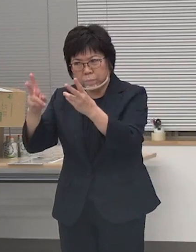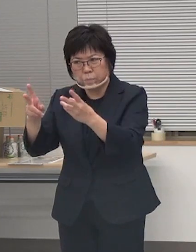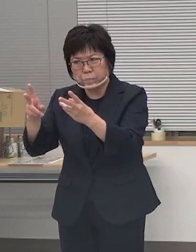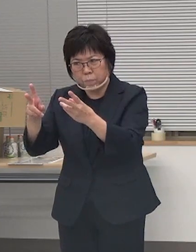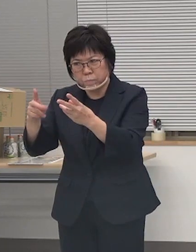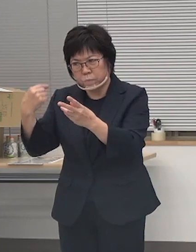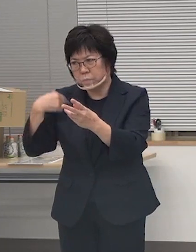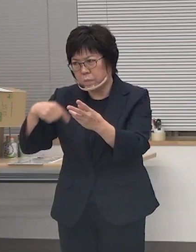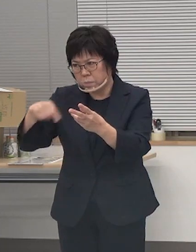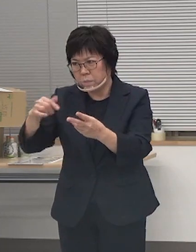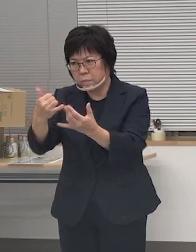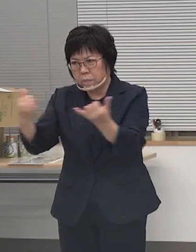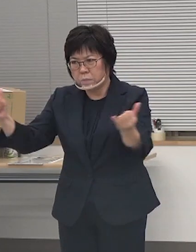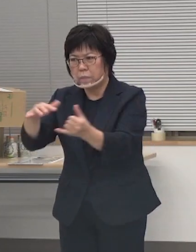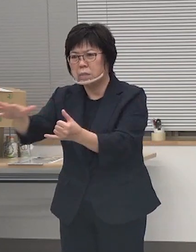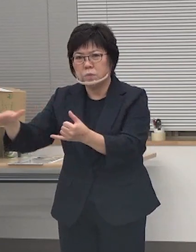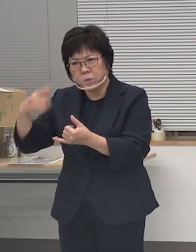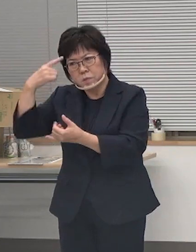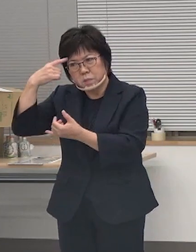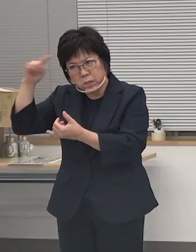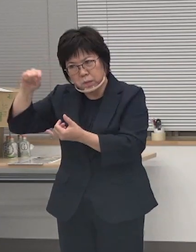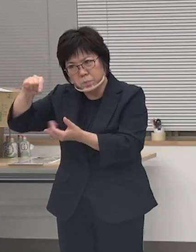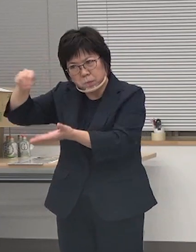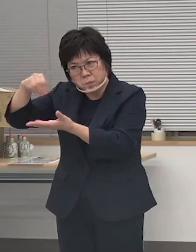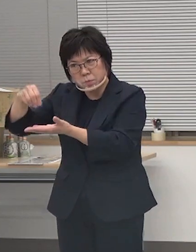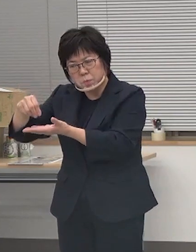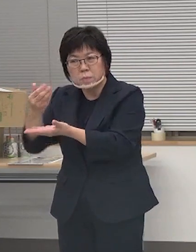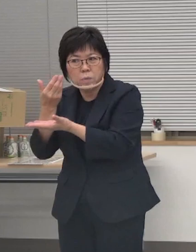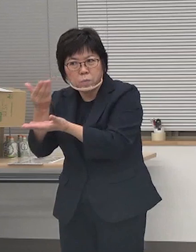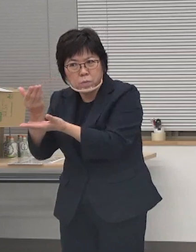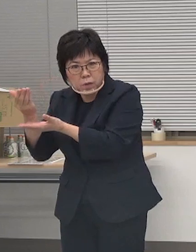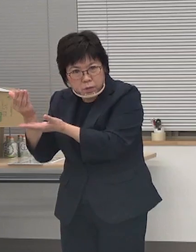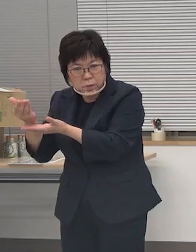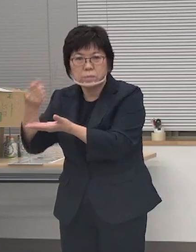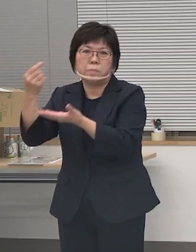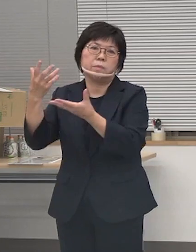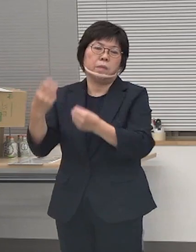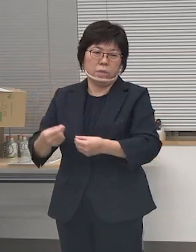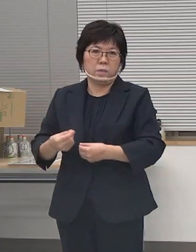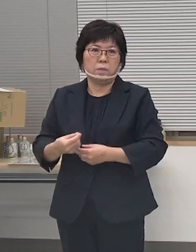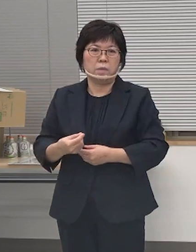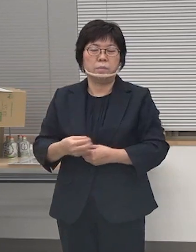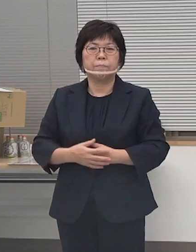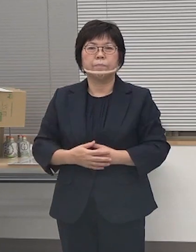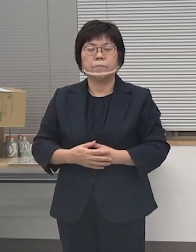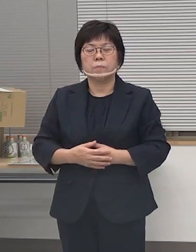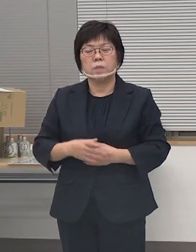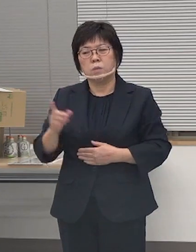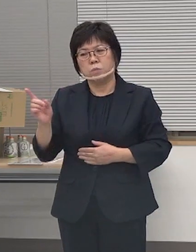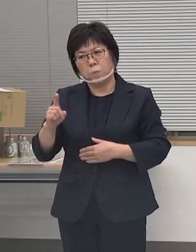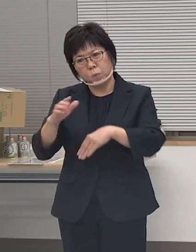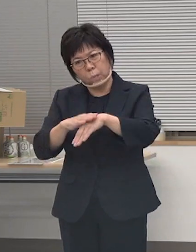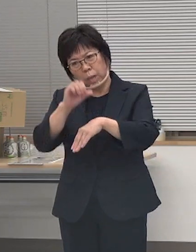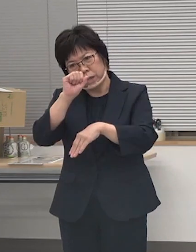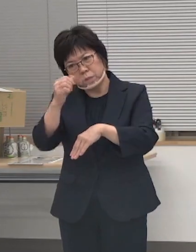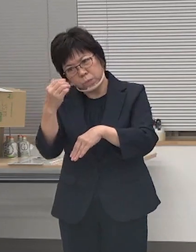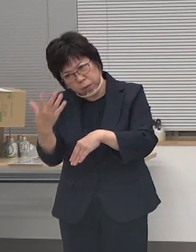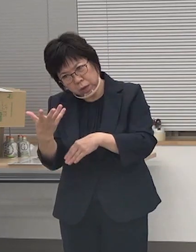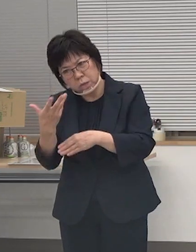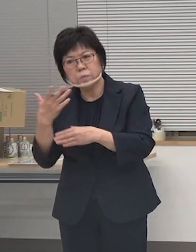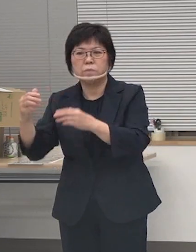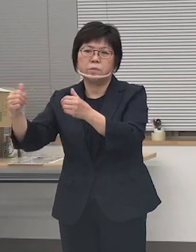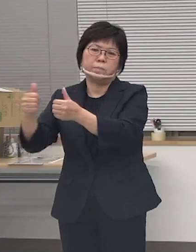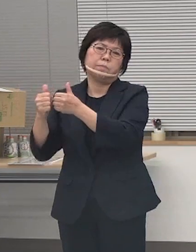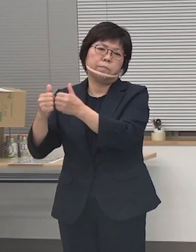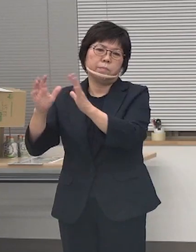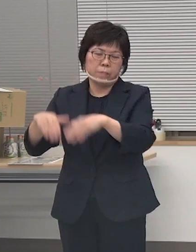とともにご検討いただくということで、私どもの方から、どのように考えたらよいかということについてまず